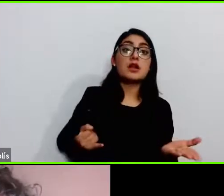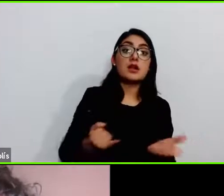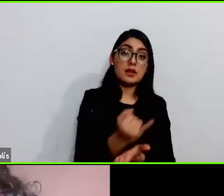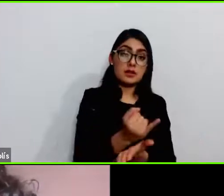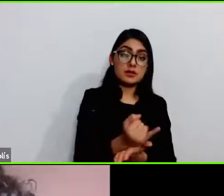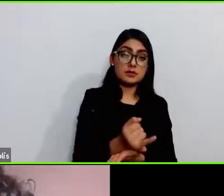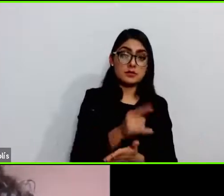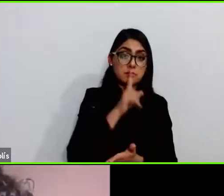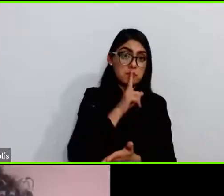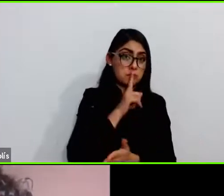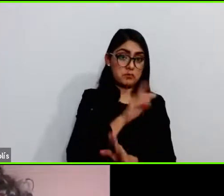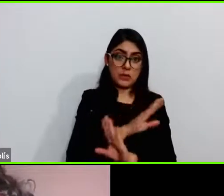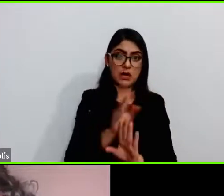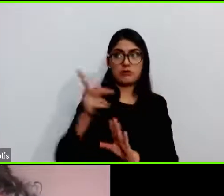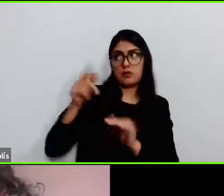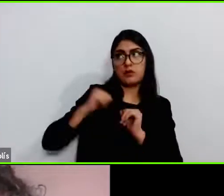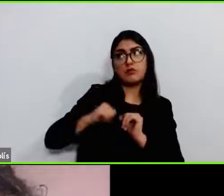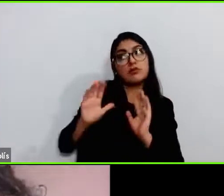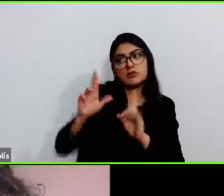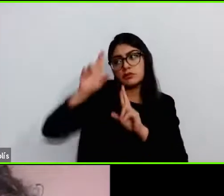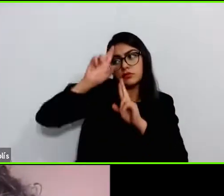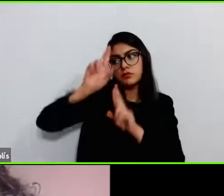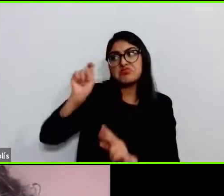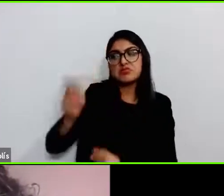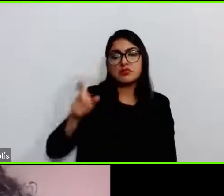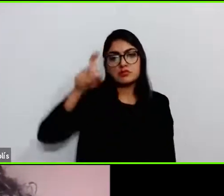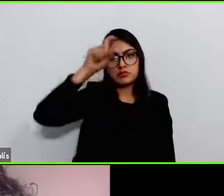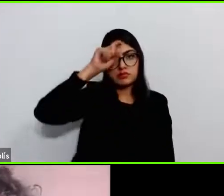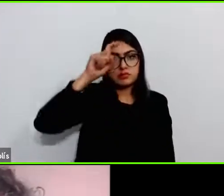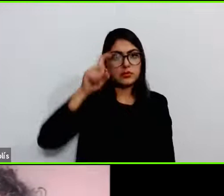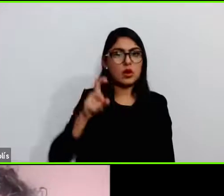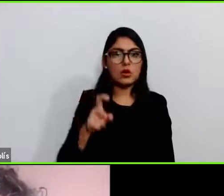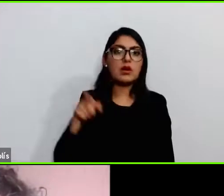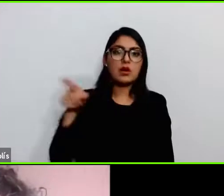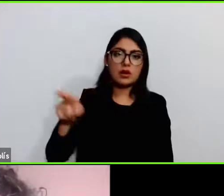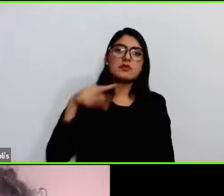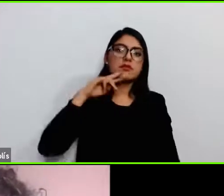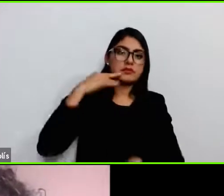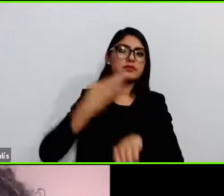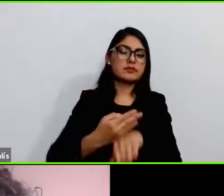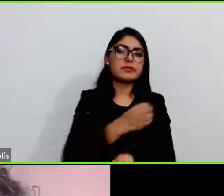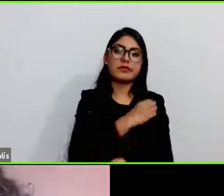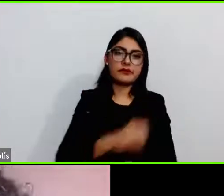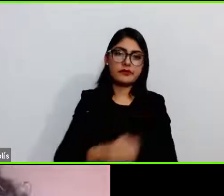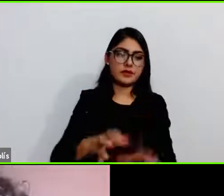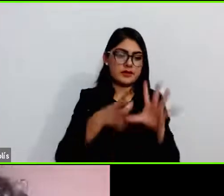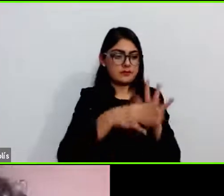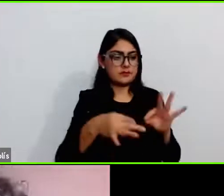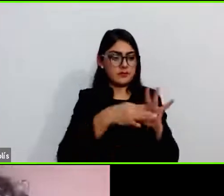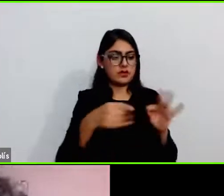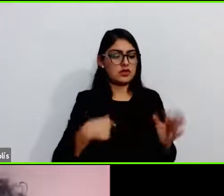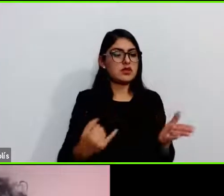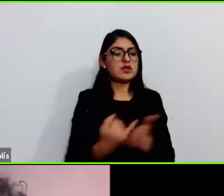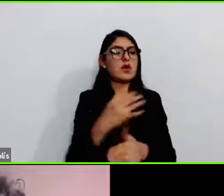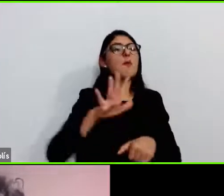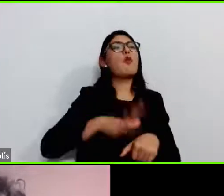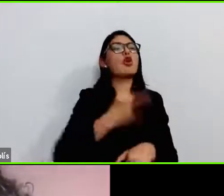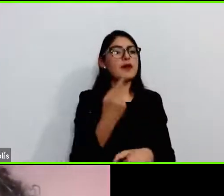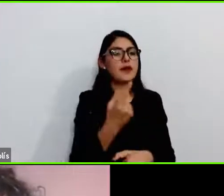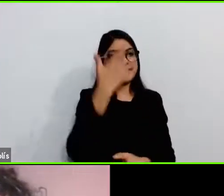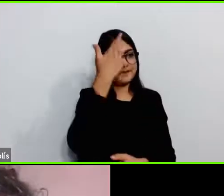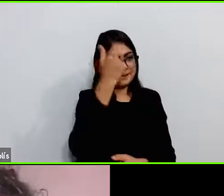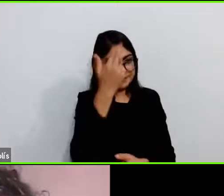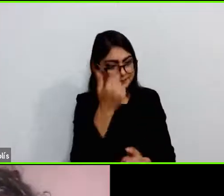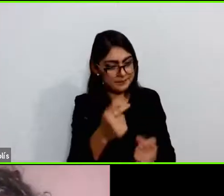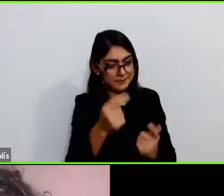además requiere de dar una justificación de esa toma de decisión. Entonces, el tránsito, yo diría